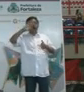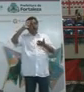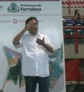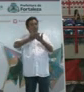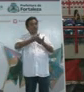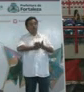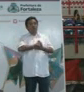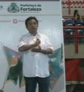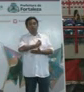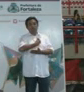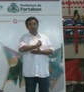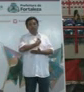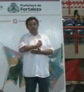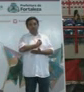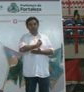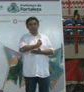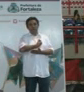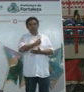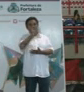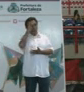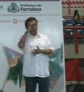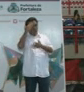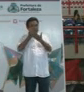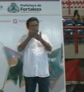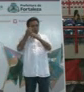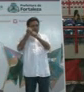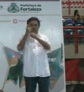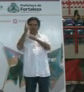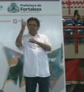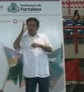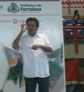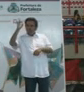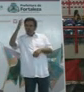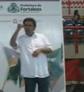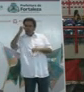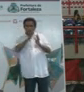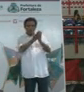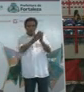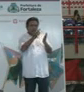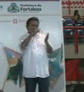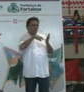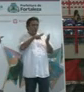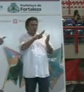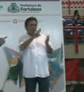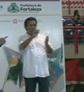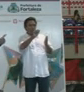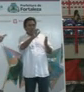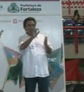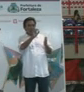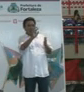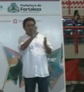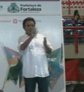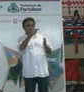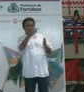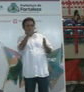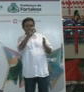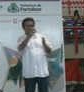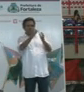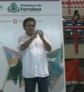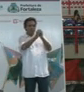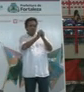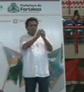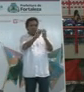vida. As pessoas que acreditam no poder divino sabem que dentro da palavra oração existe um pedacinho